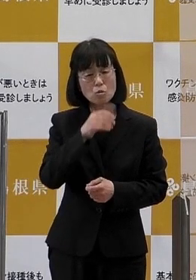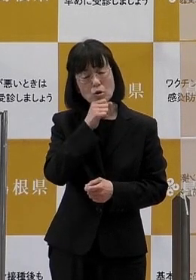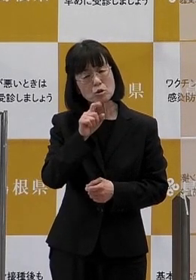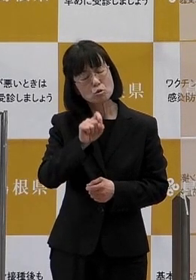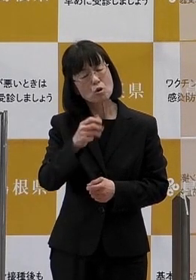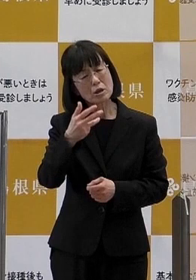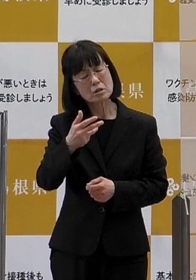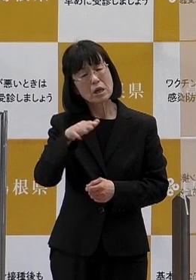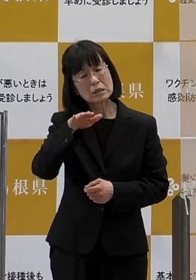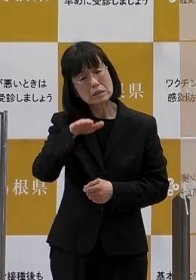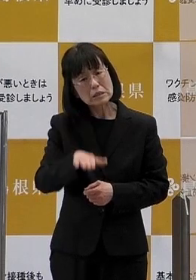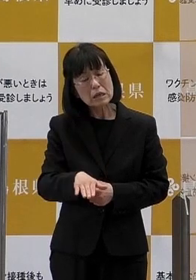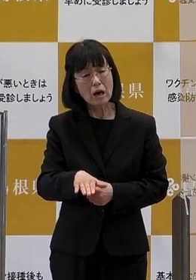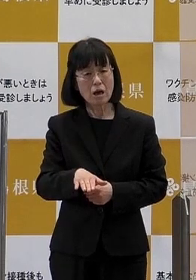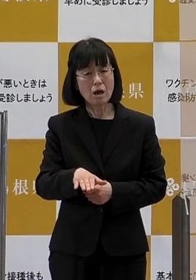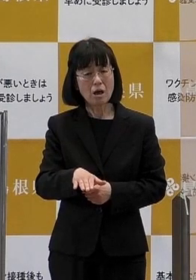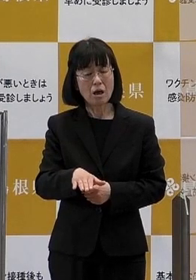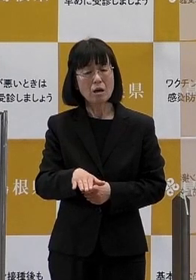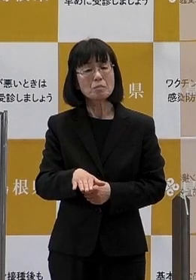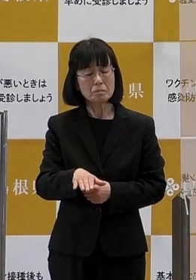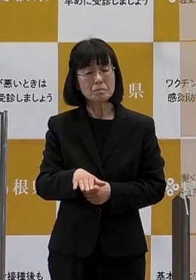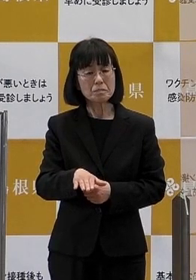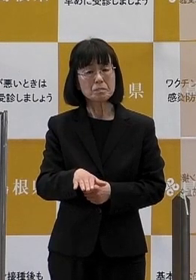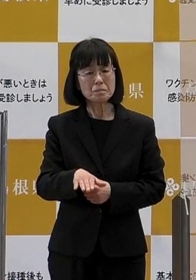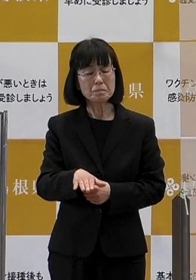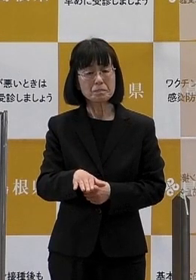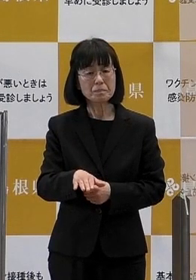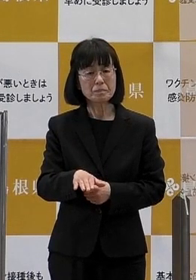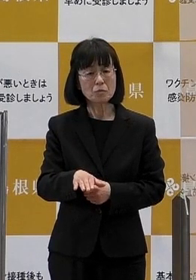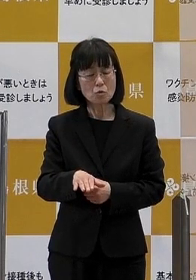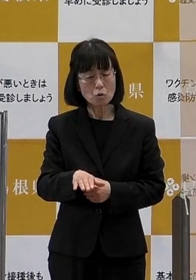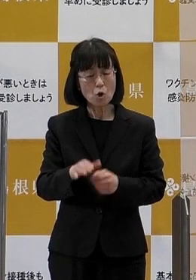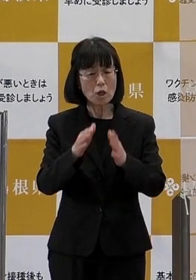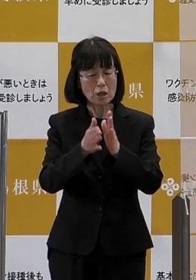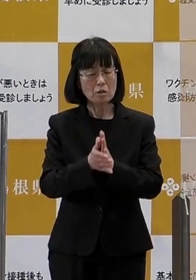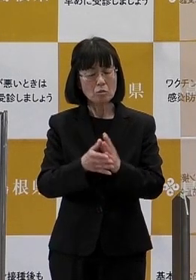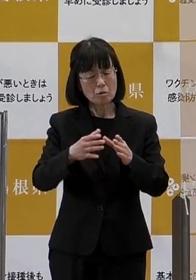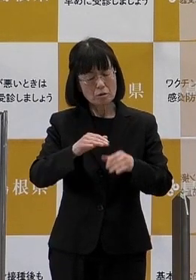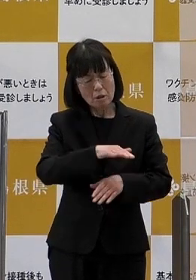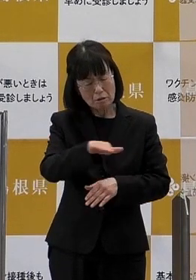の県全体の数字が引き上がってきているという